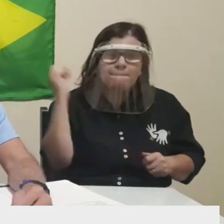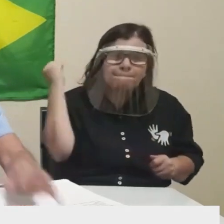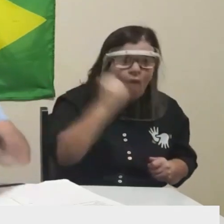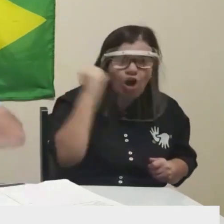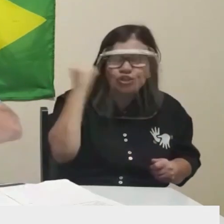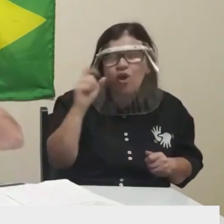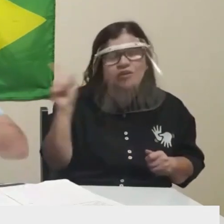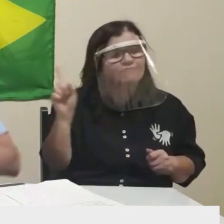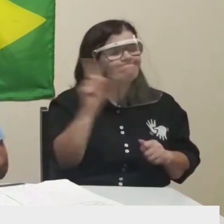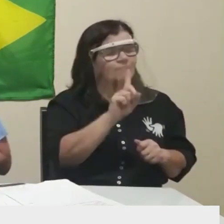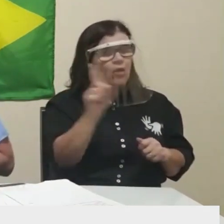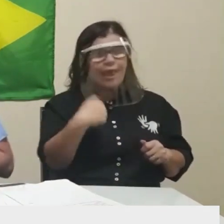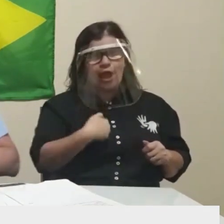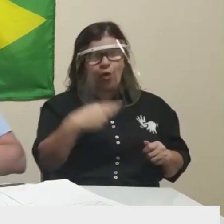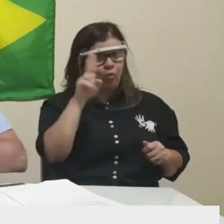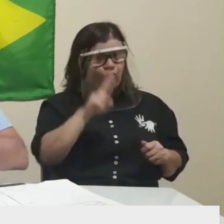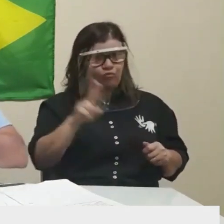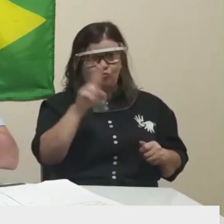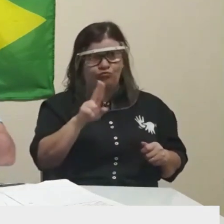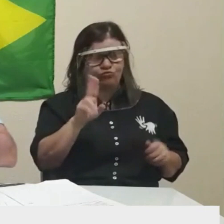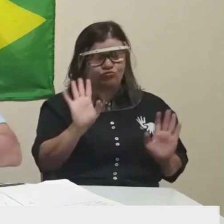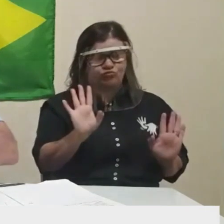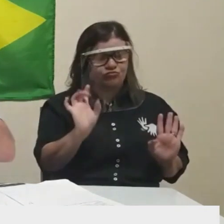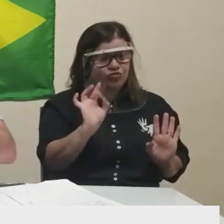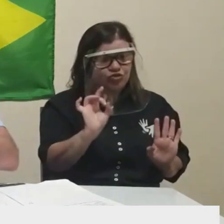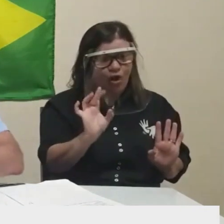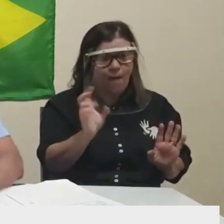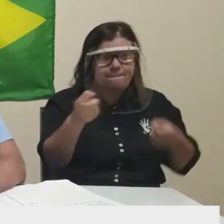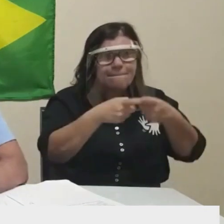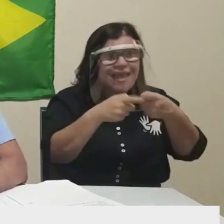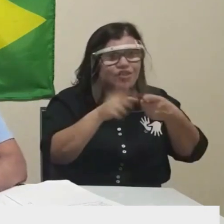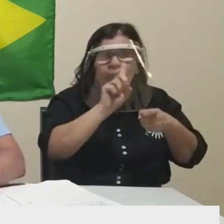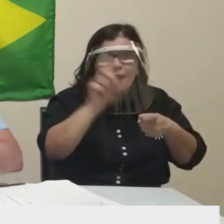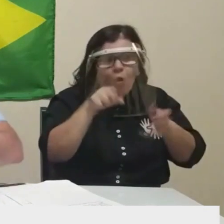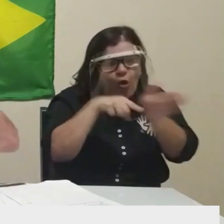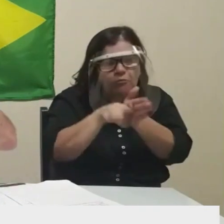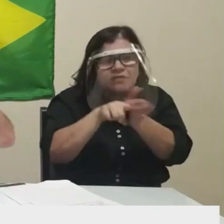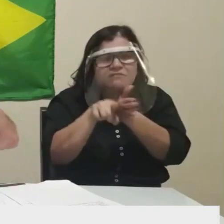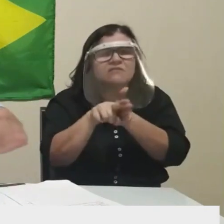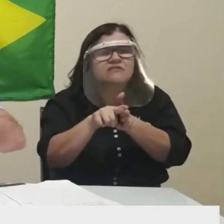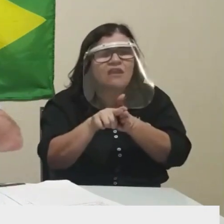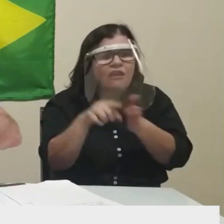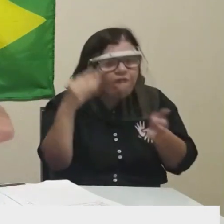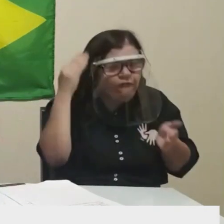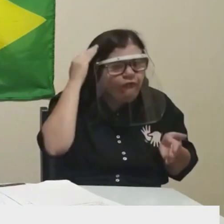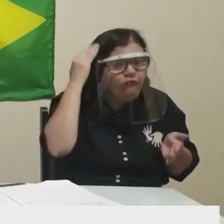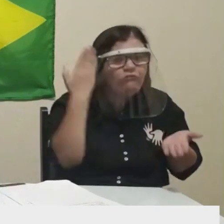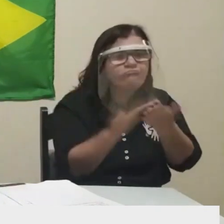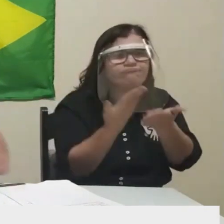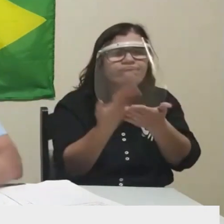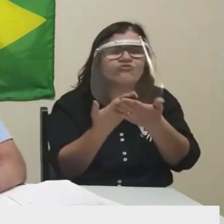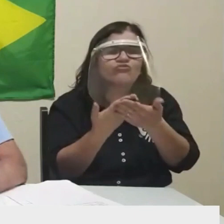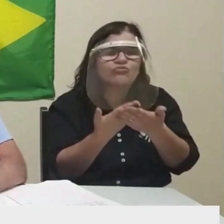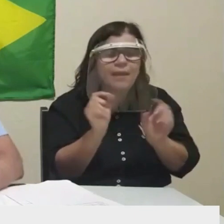tivesse antes aqui, não sou médico, mas o que, que eu fiz? Eu gosto de correr atrás das coisas, tá? Ligamos para alguns embaixadores, via